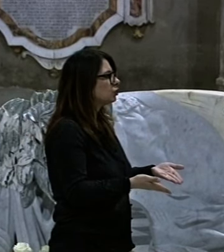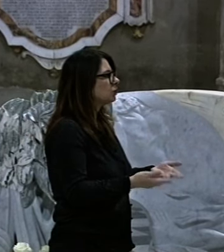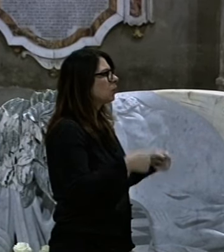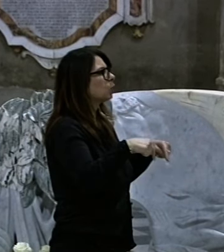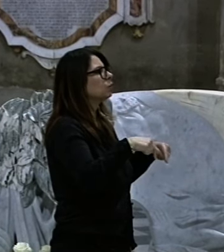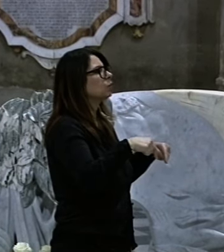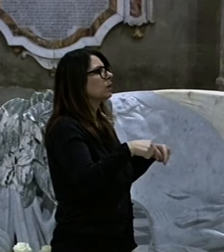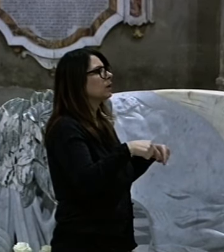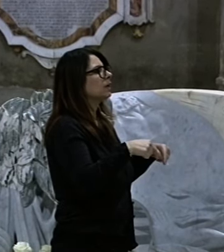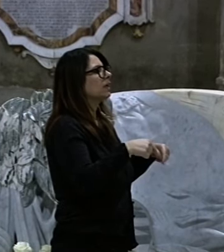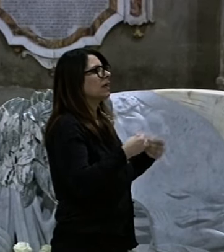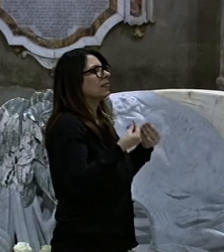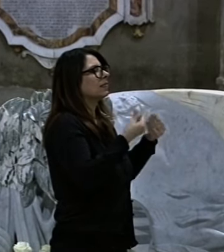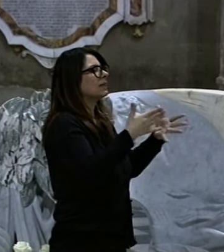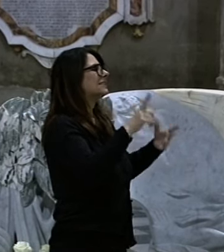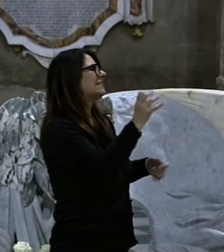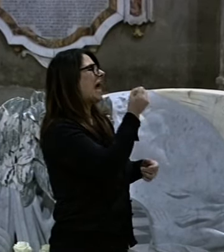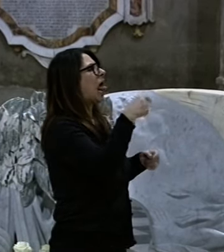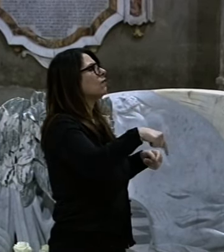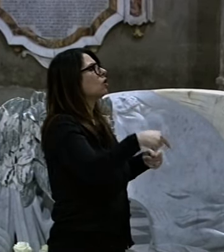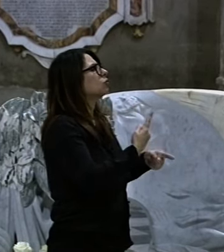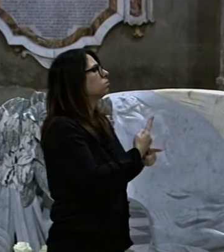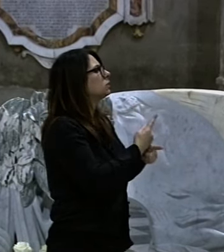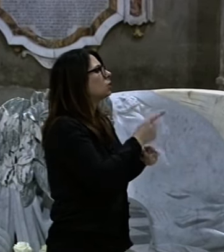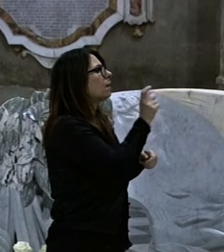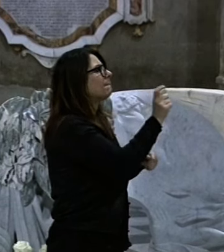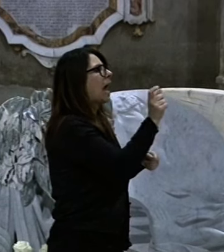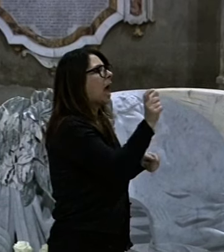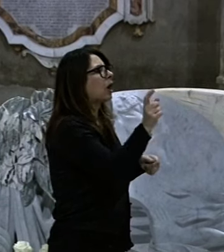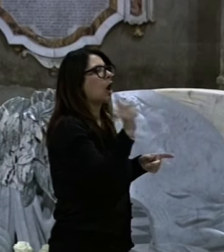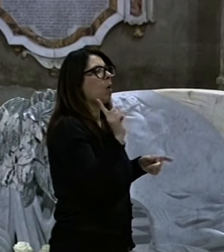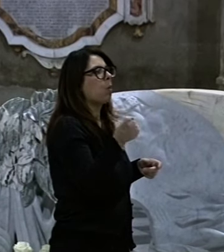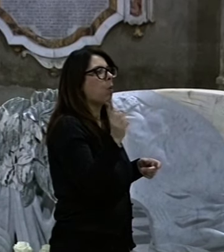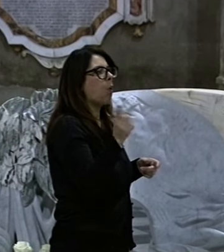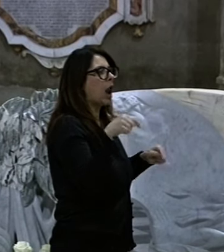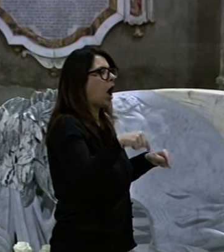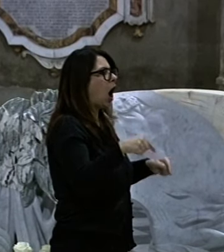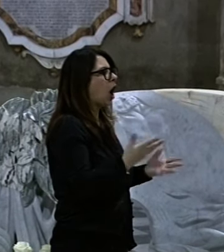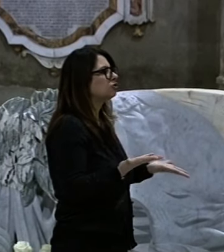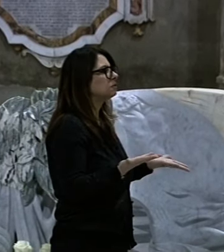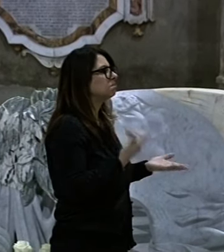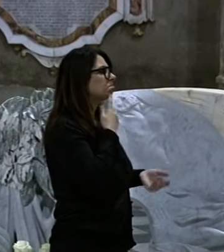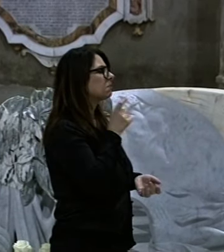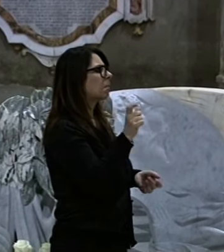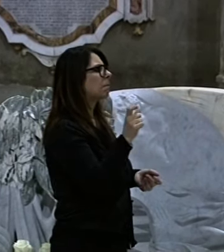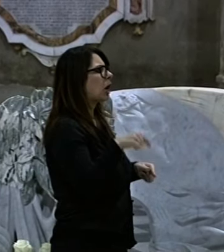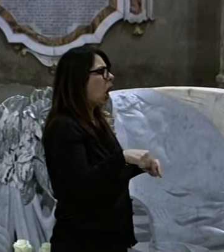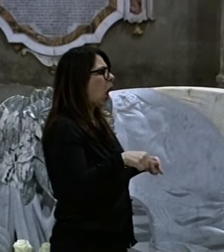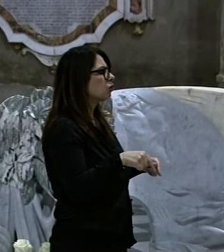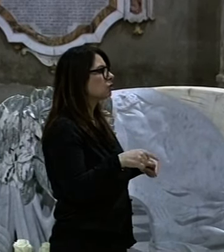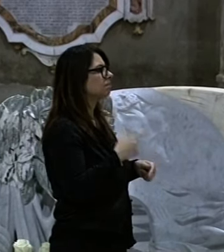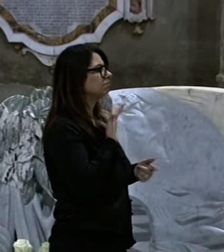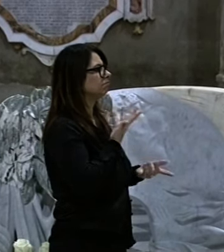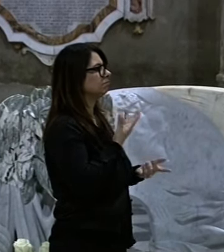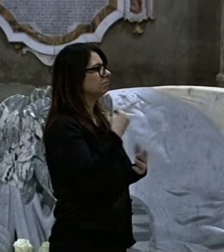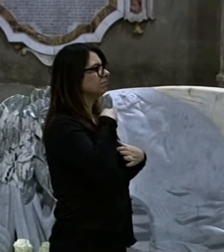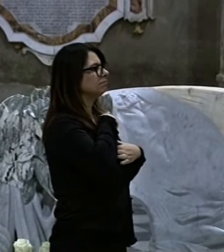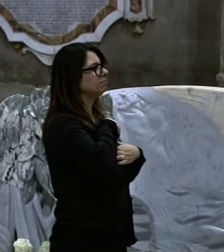questo dono del Signore ti salvi. Per noi oggi potrebbe essere quella parola che ci porta